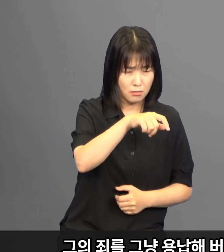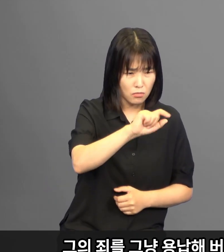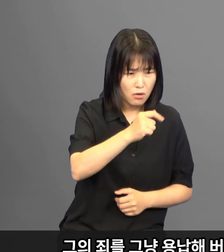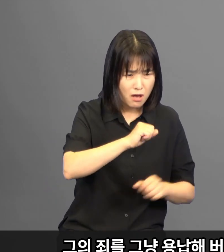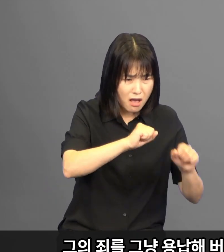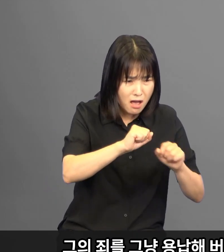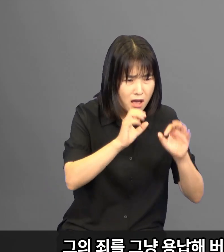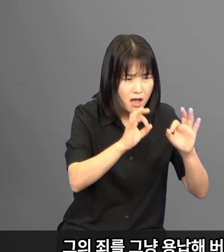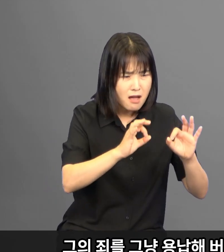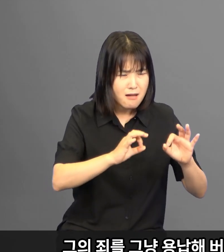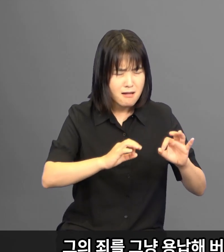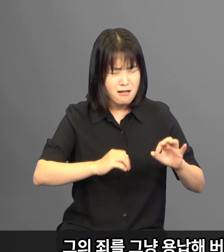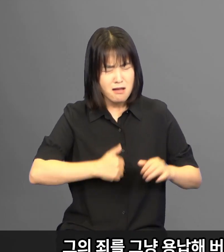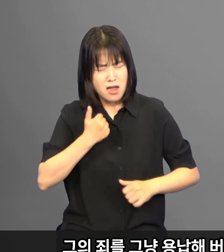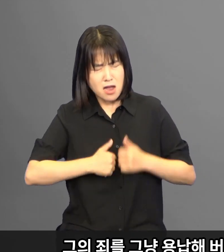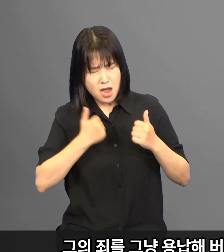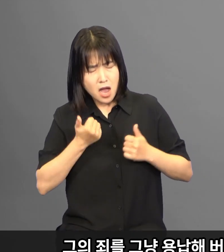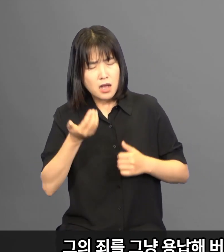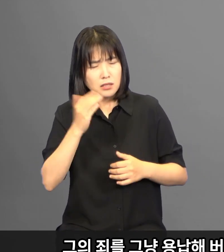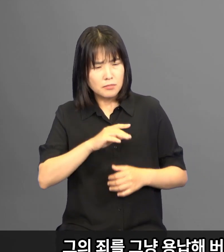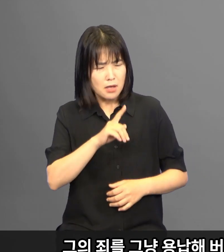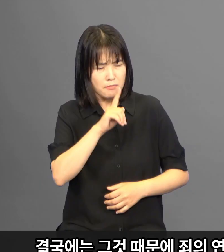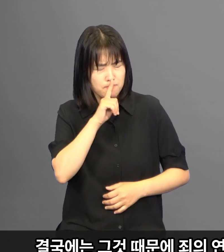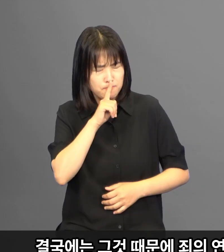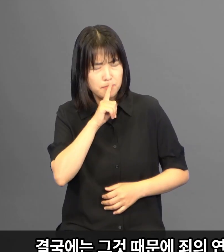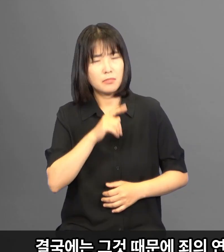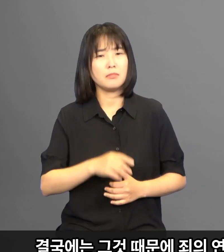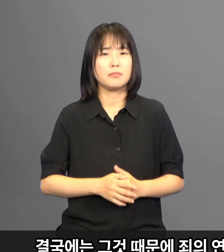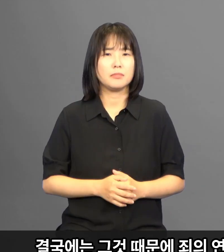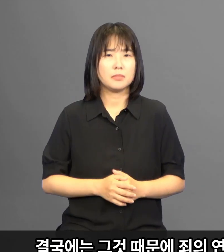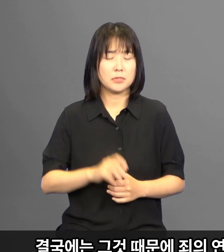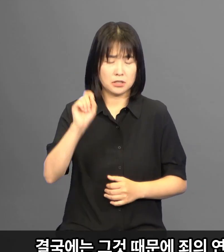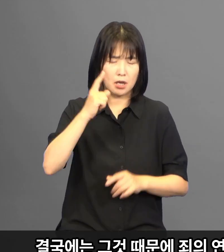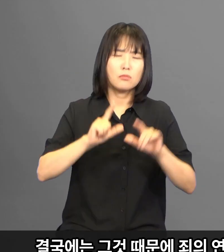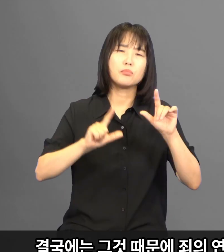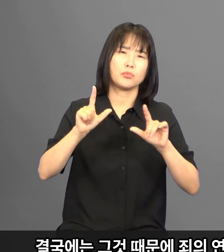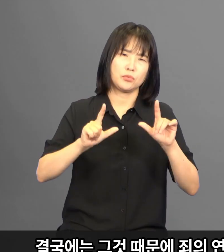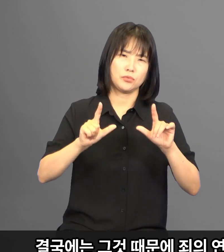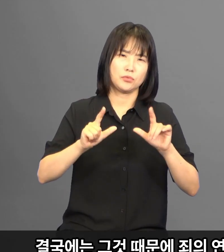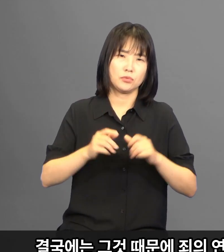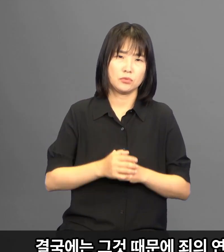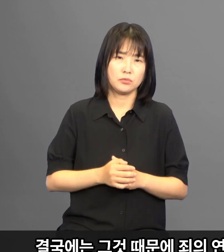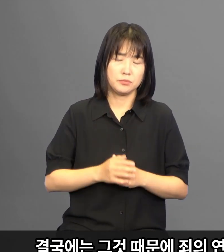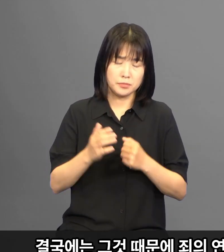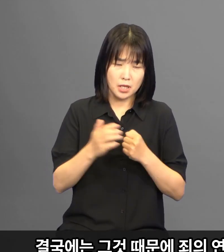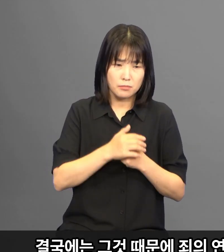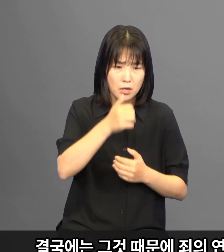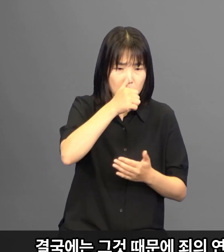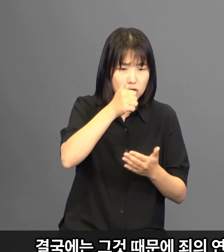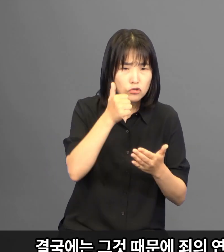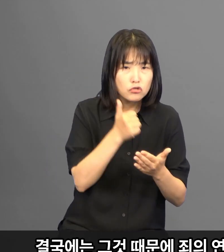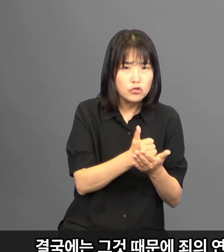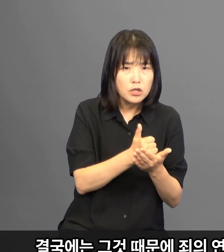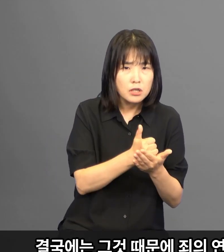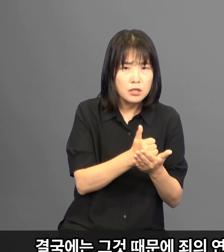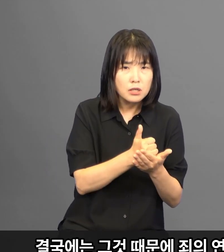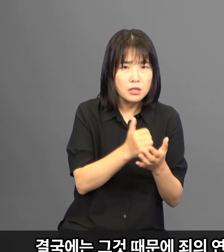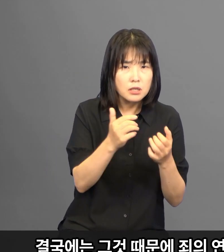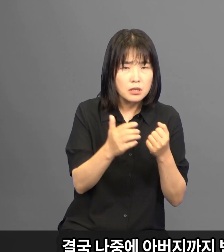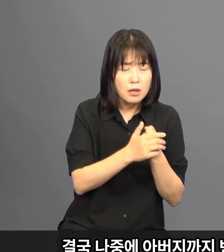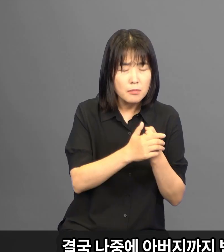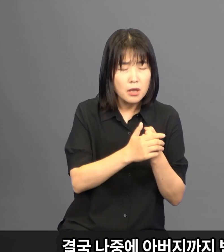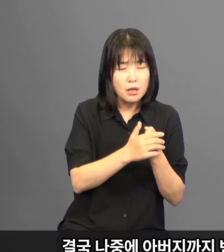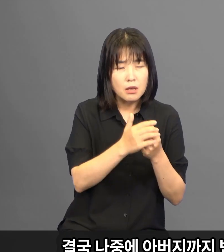그냥 용납해 버리는 이 다윗의 모습을 보십시오. 결국에는 그것 때문에 죄의 연쇄적인 반응으로 살인까지